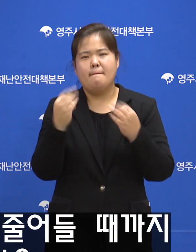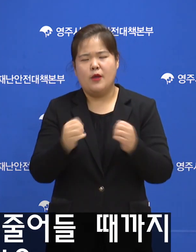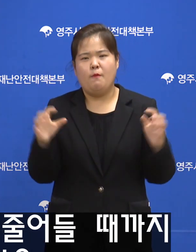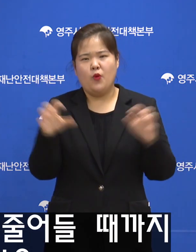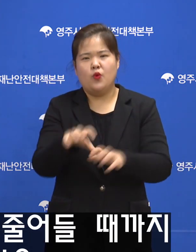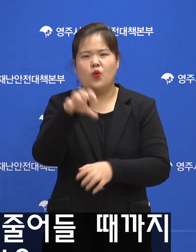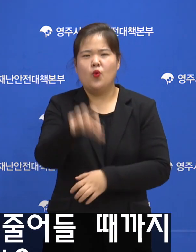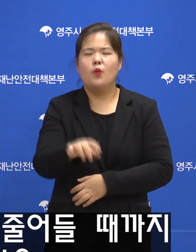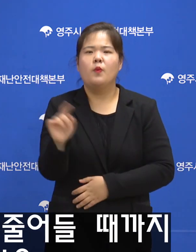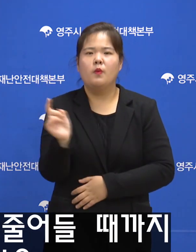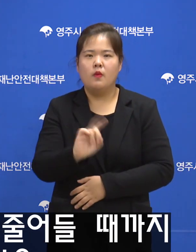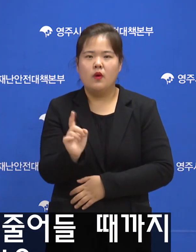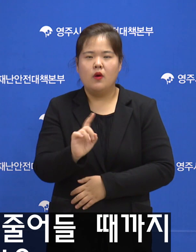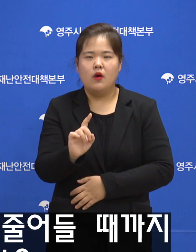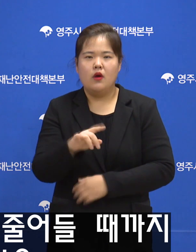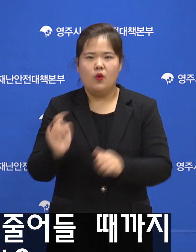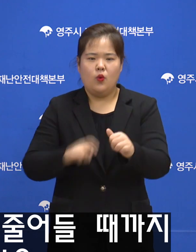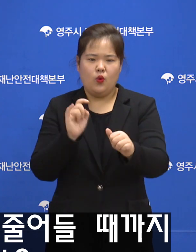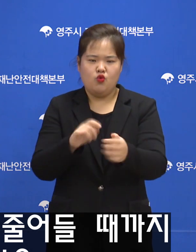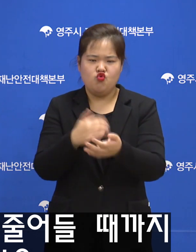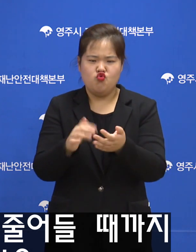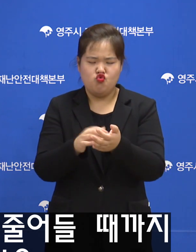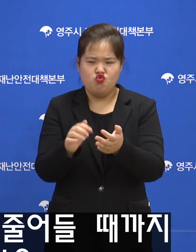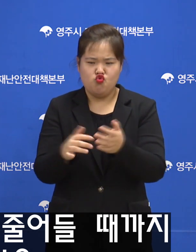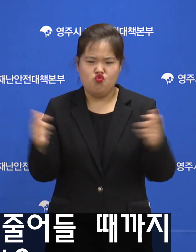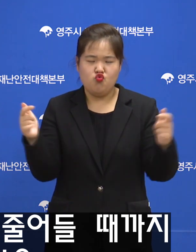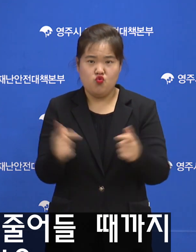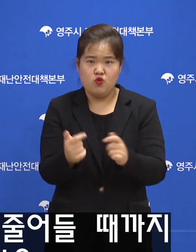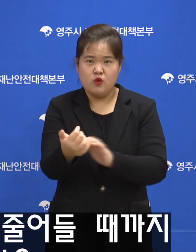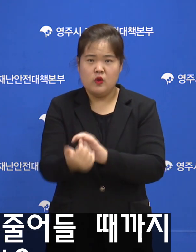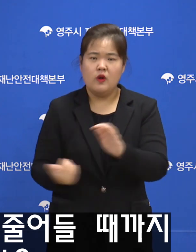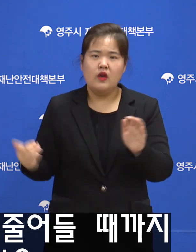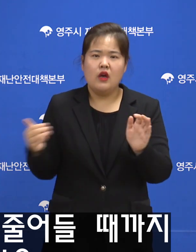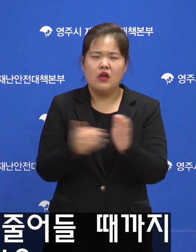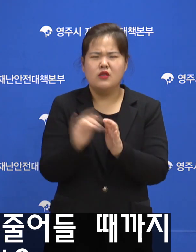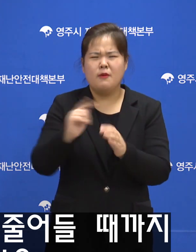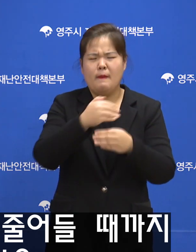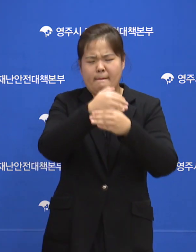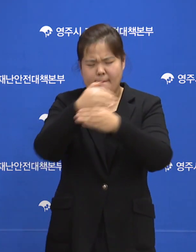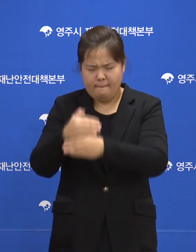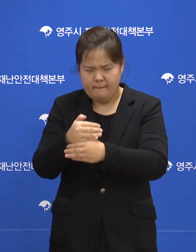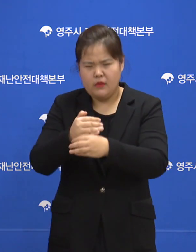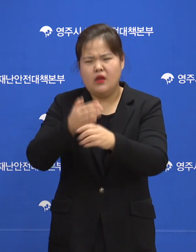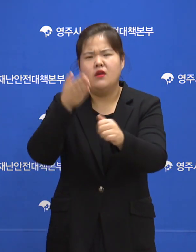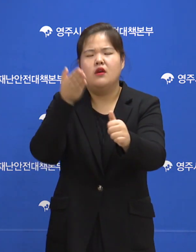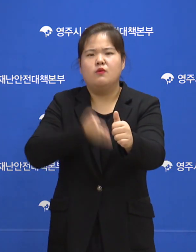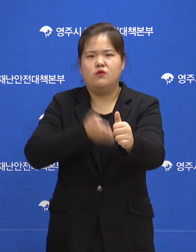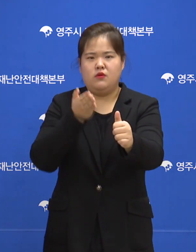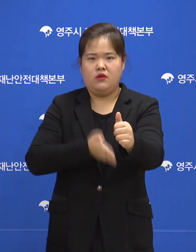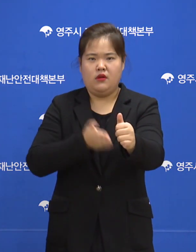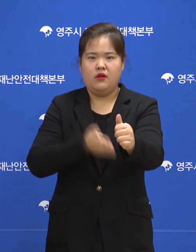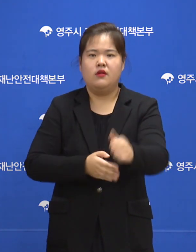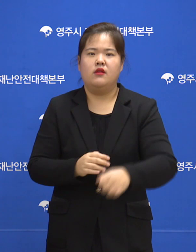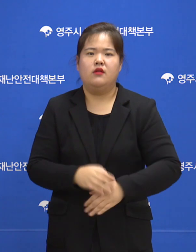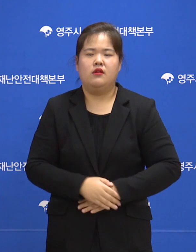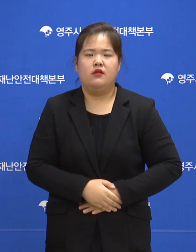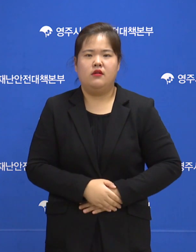앞으로 당분간 확진자가 줄어들 때까지 한시적으로 휴업해 주실 것을 간곡히 부탁드립니다.